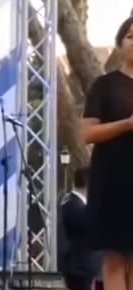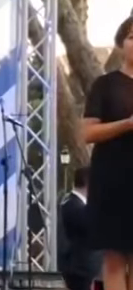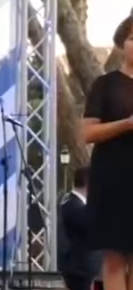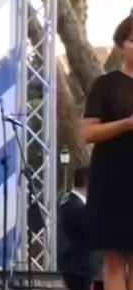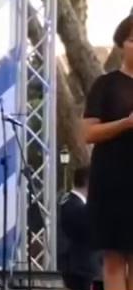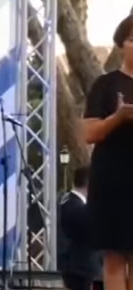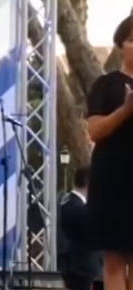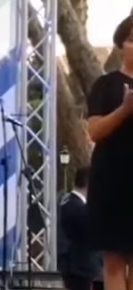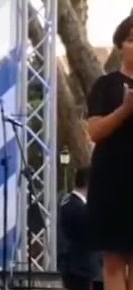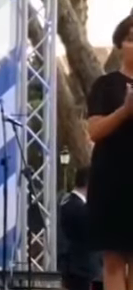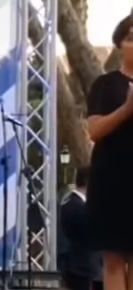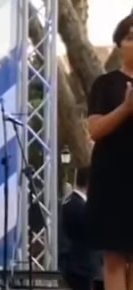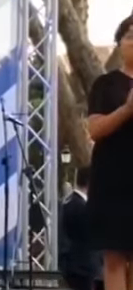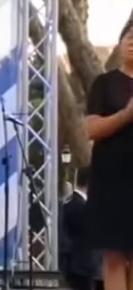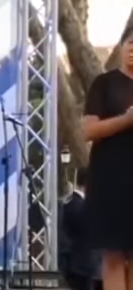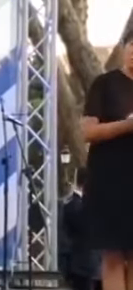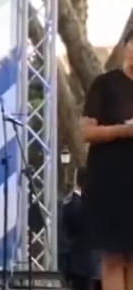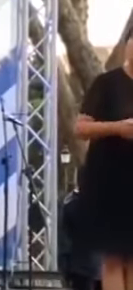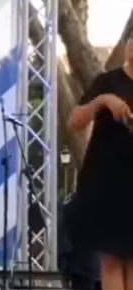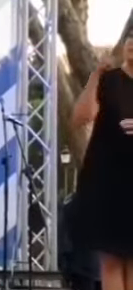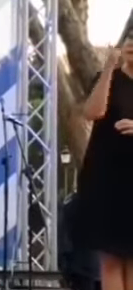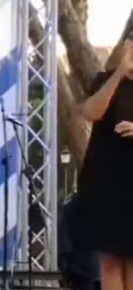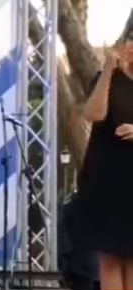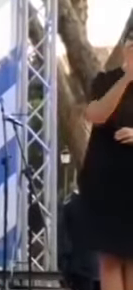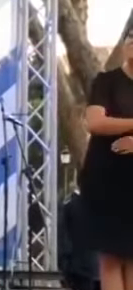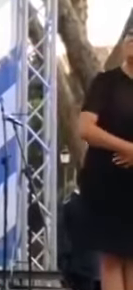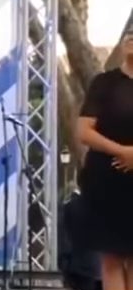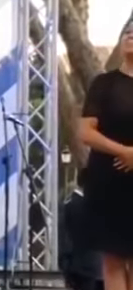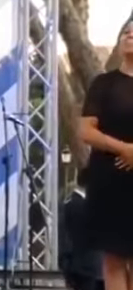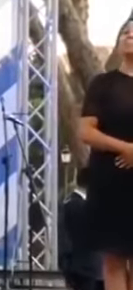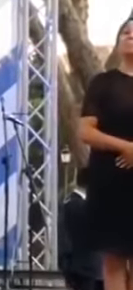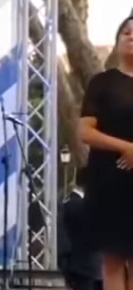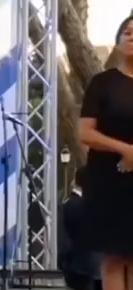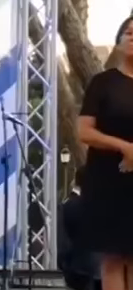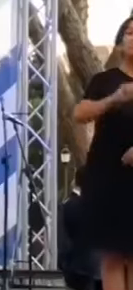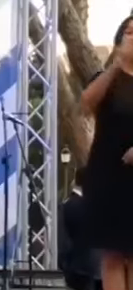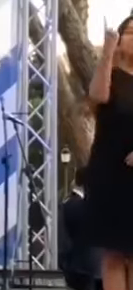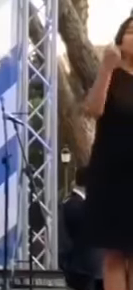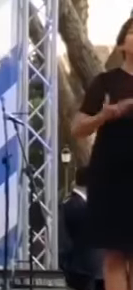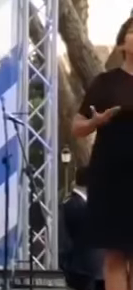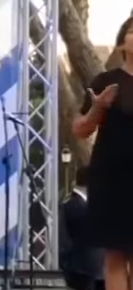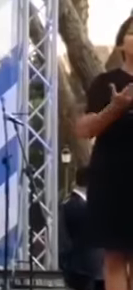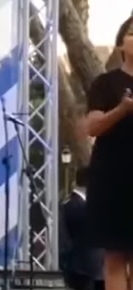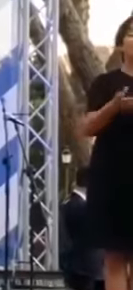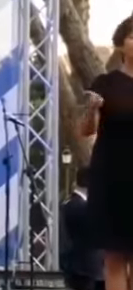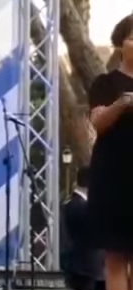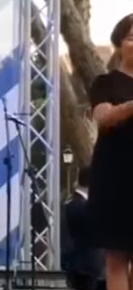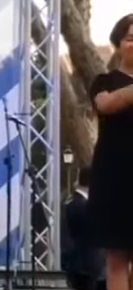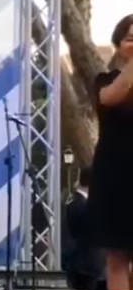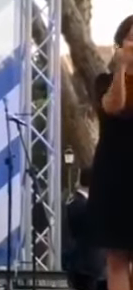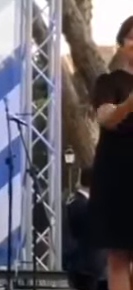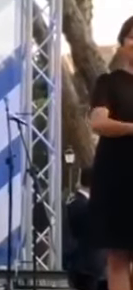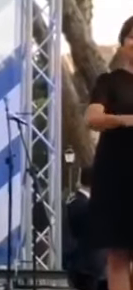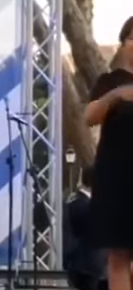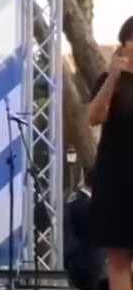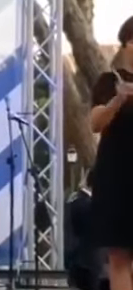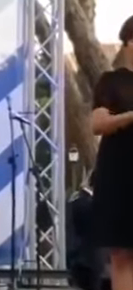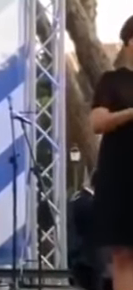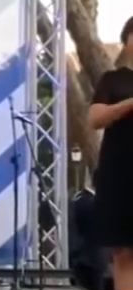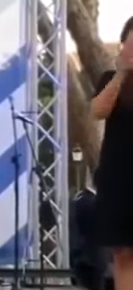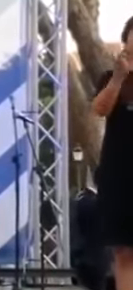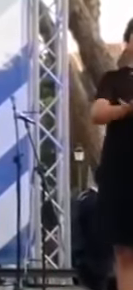Ma complimenti, ma veramente. Una delle primissime proposte che ha fatto Fratelli d'Italia, ma proprio sul